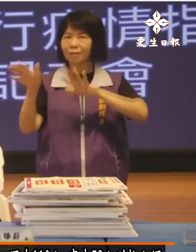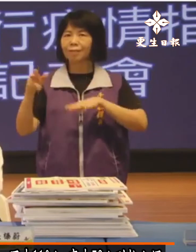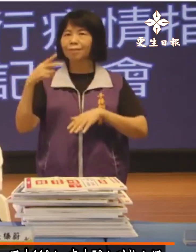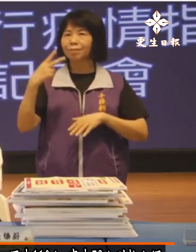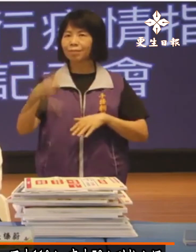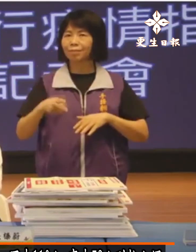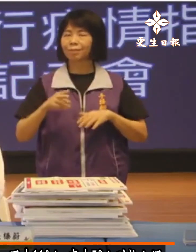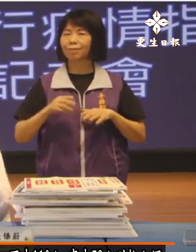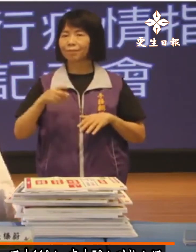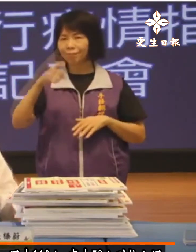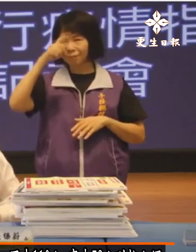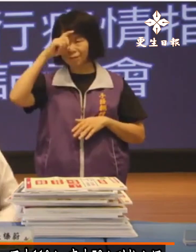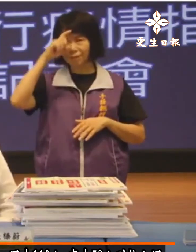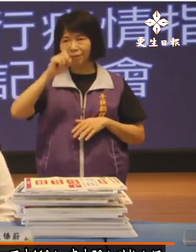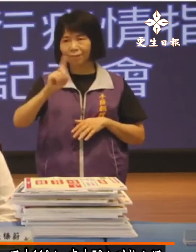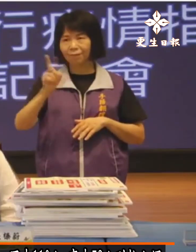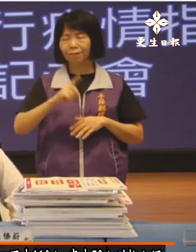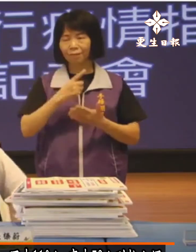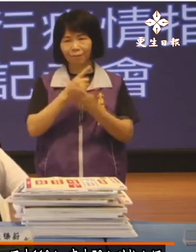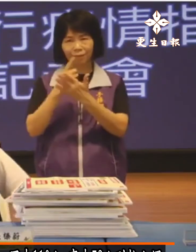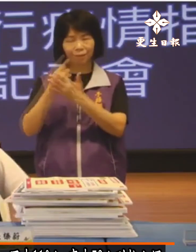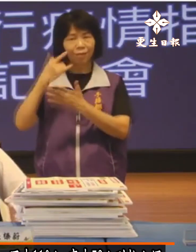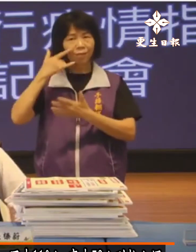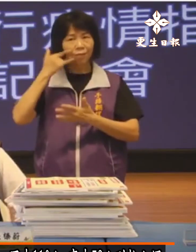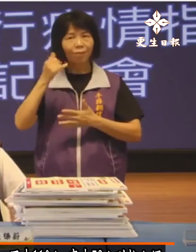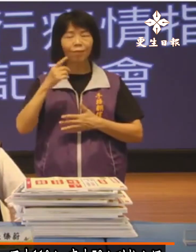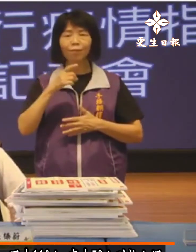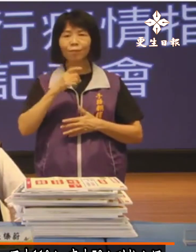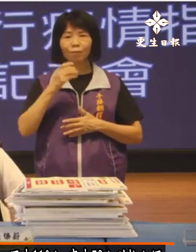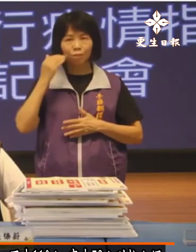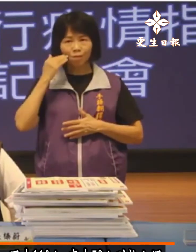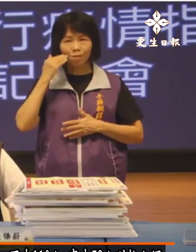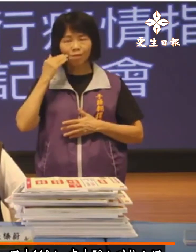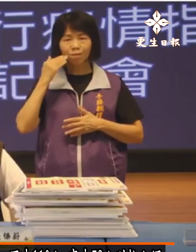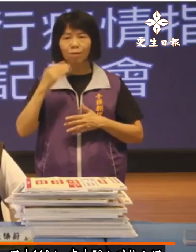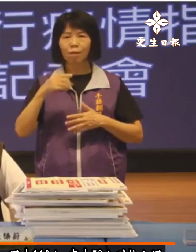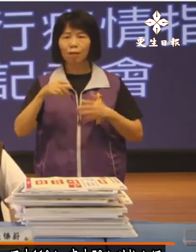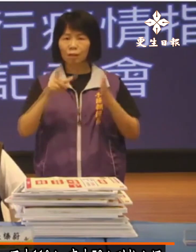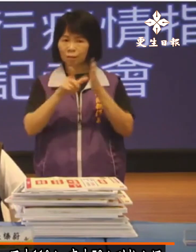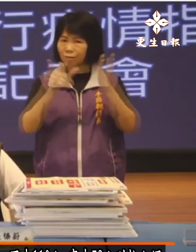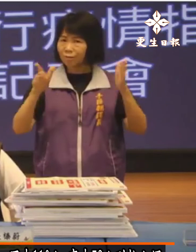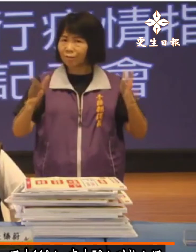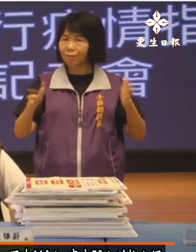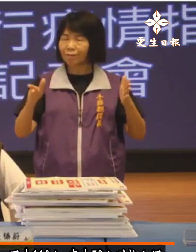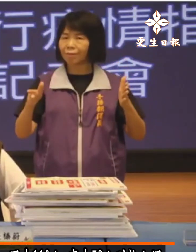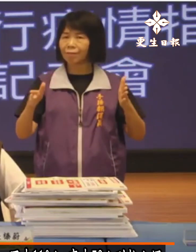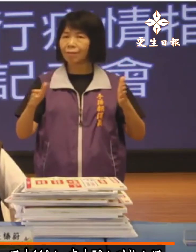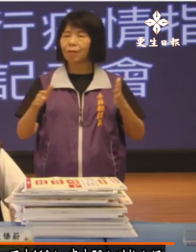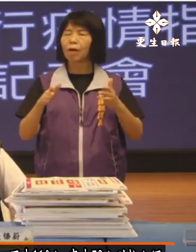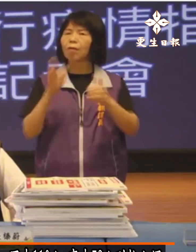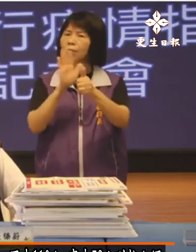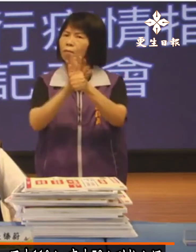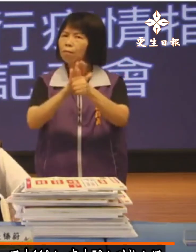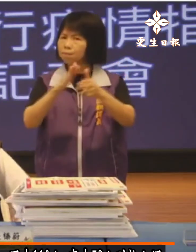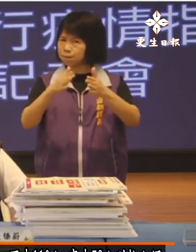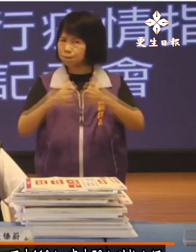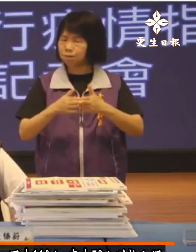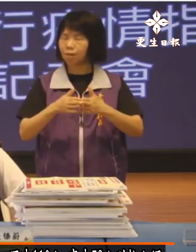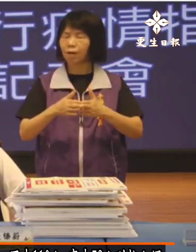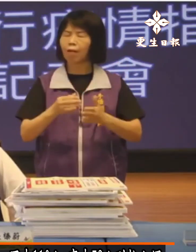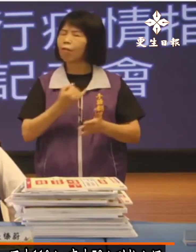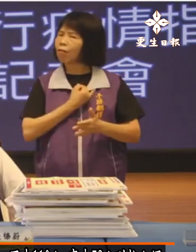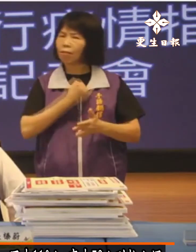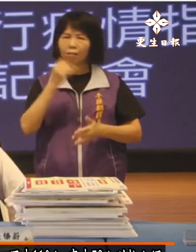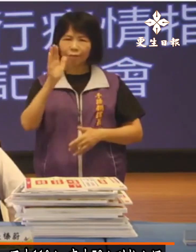希望我们所有家长如果有需要，在这期间有需要任何的服务的话，请都不用客